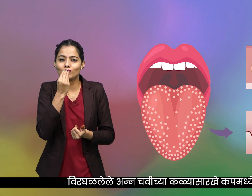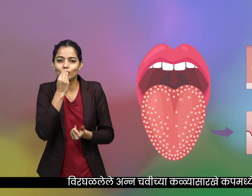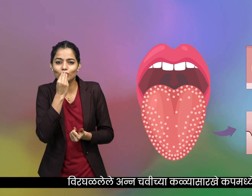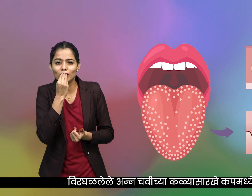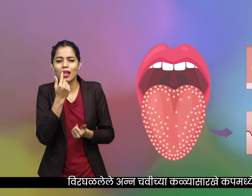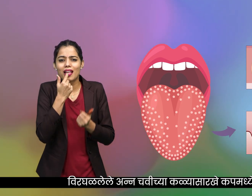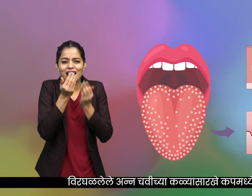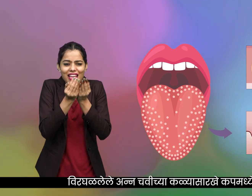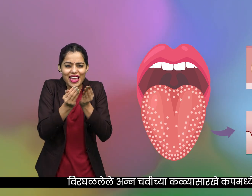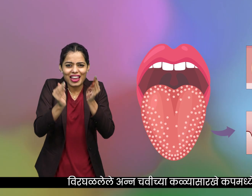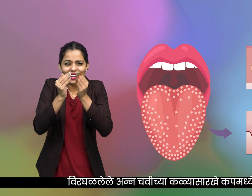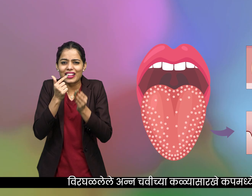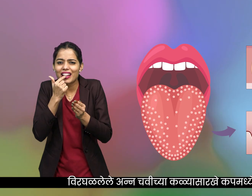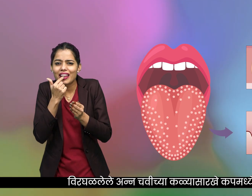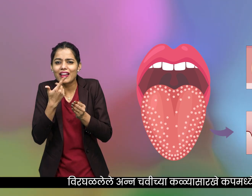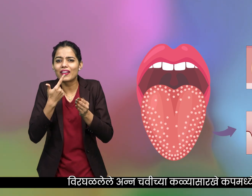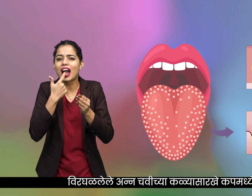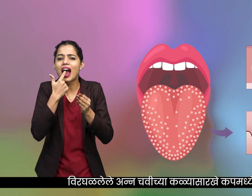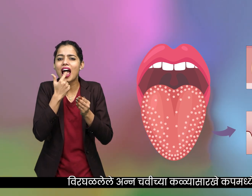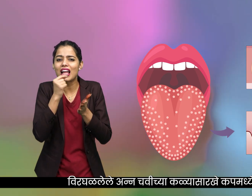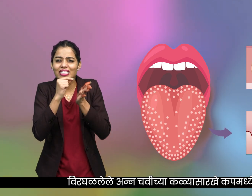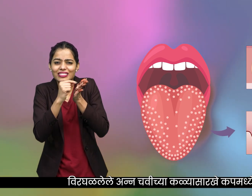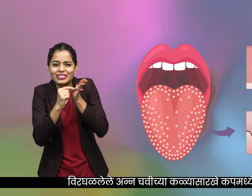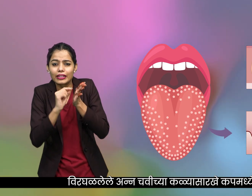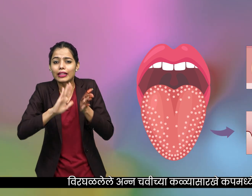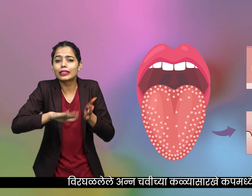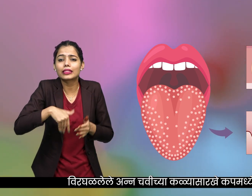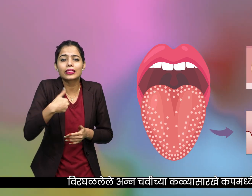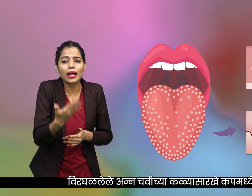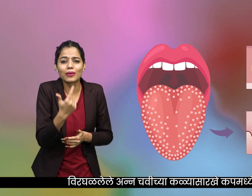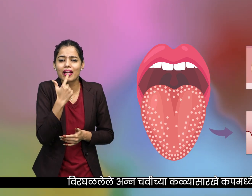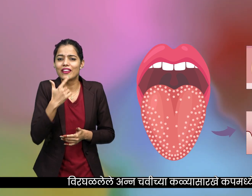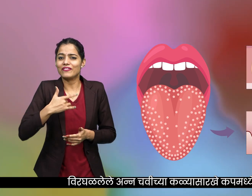विरघळलेले अन्न चवीच्या कळ्यांसारखे कपमध्ये प्रवेश करते